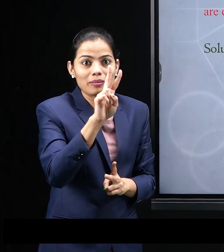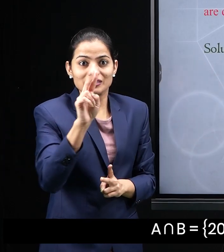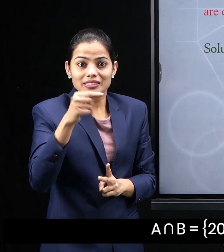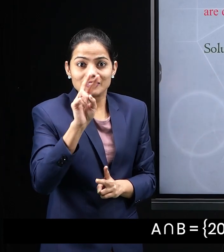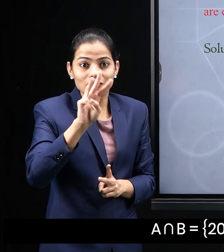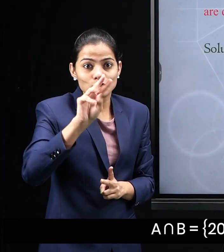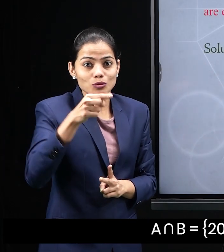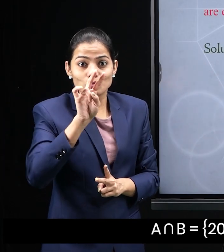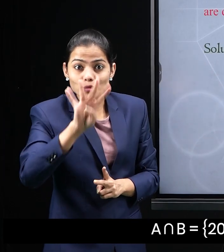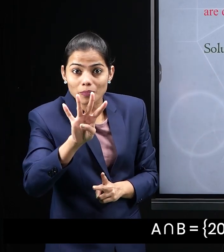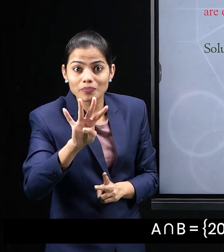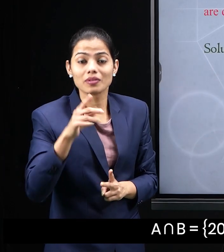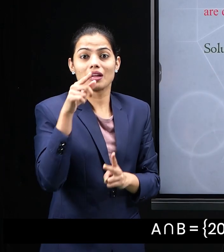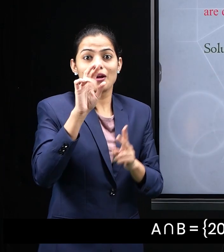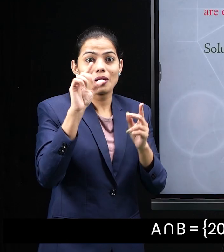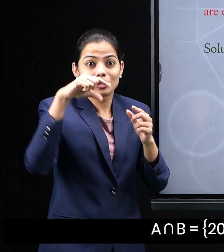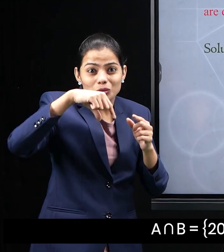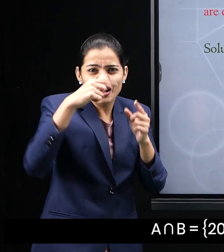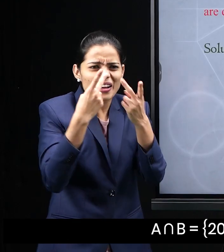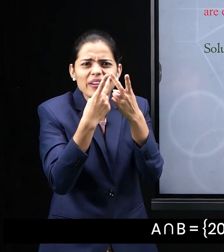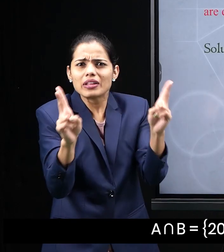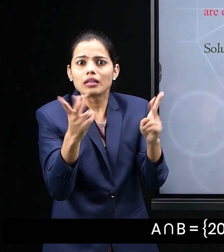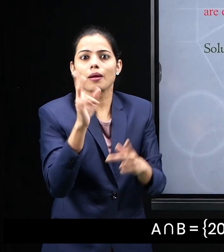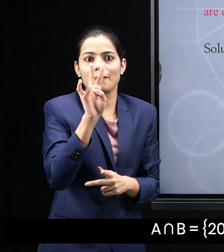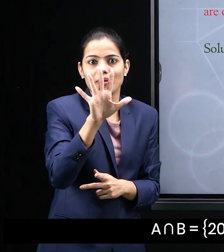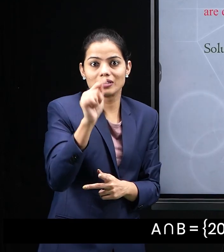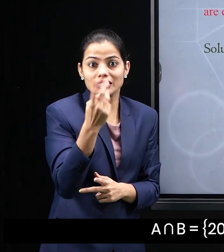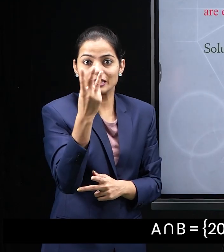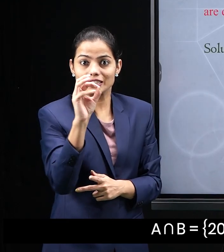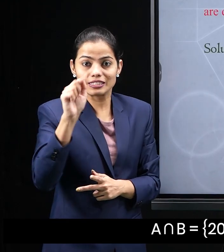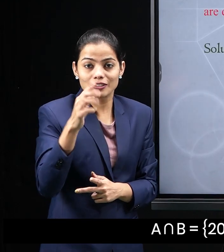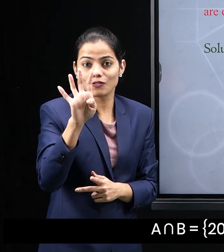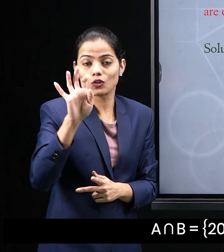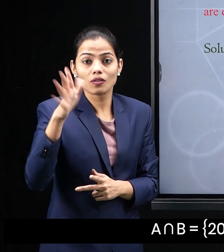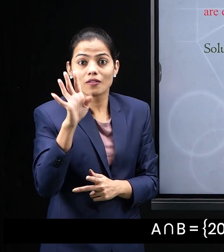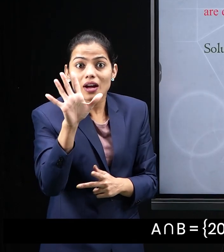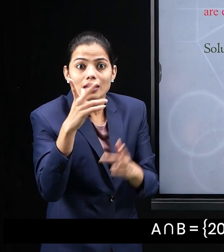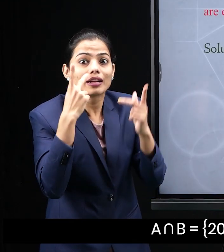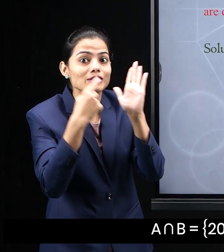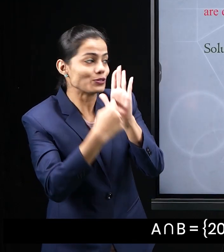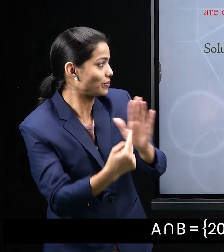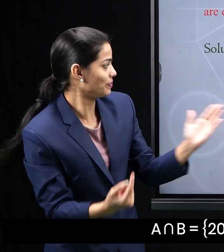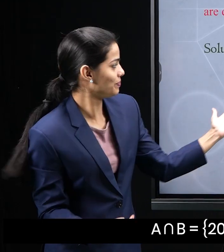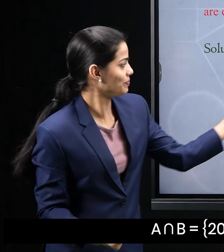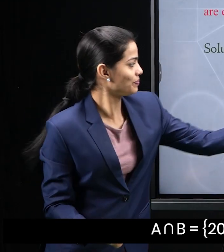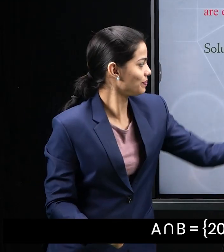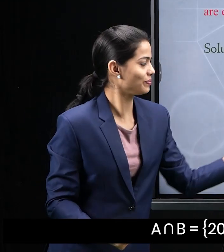A union B is equals to 20, 22, 23, 24 intersection 25, 30, 40, 45.